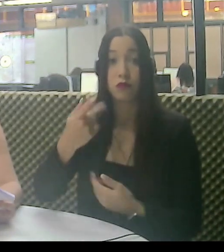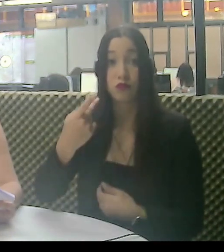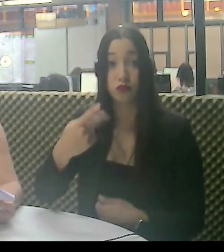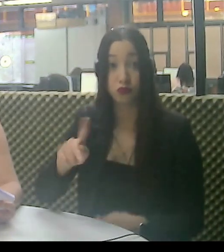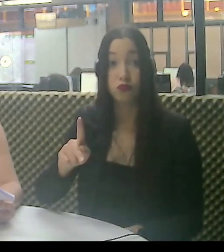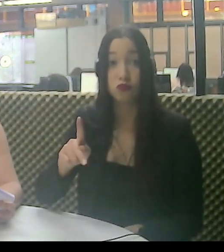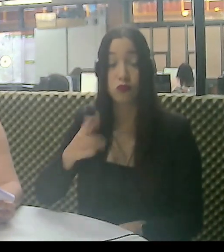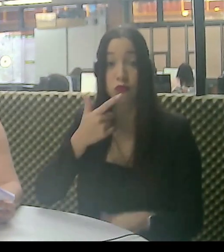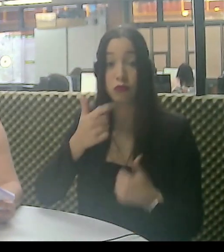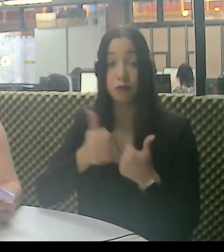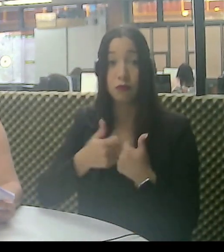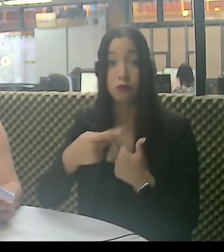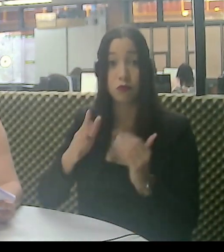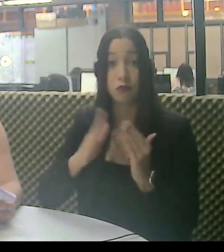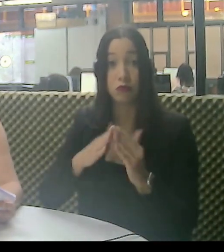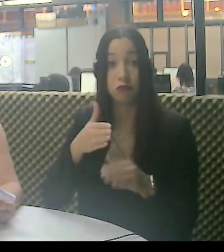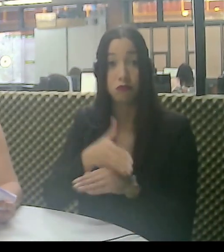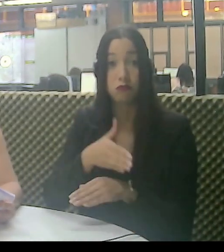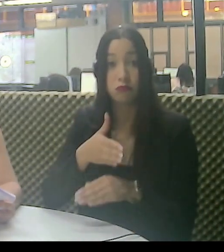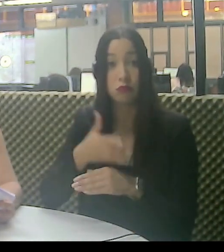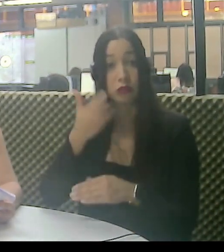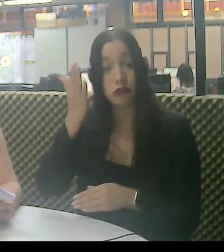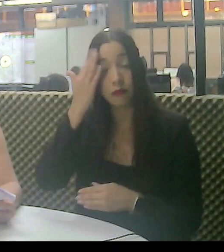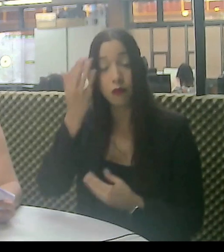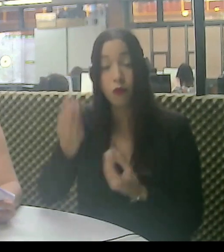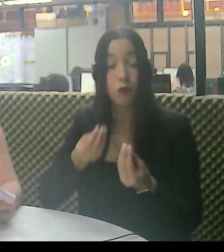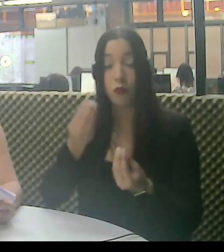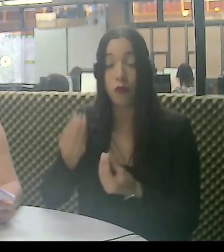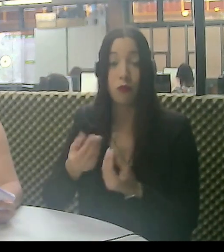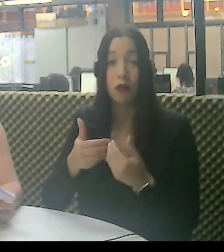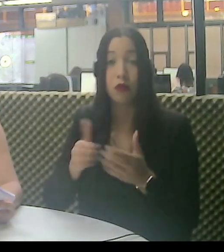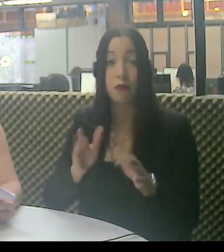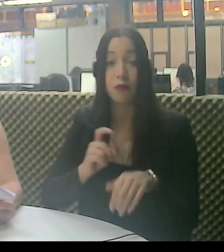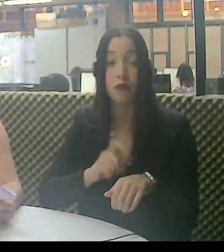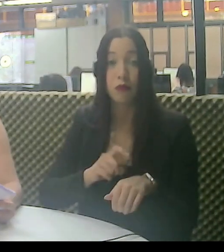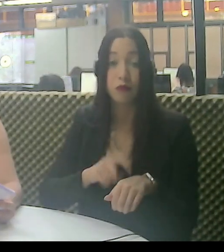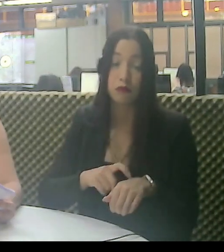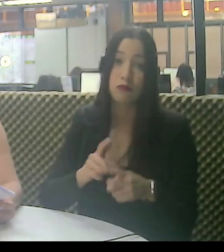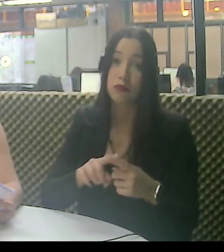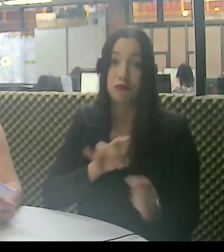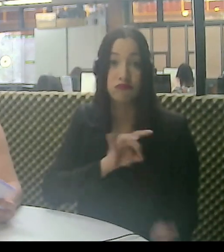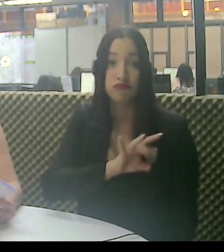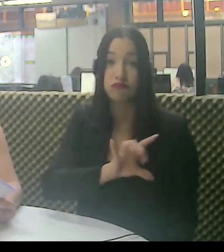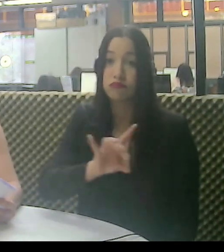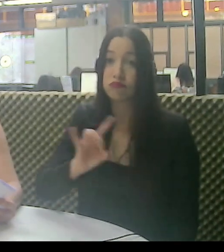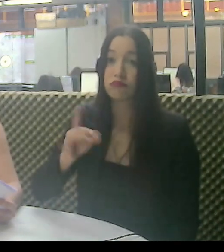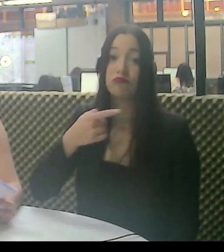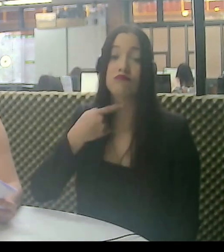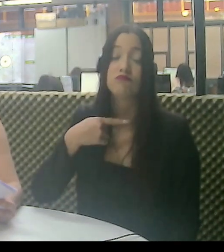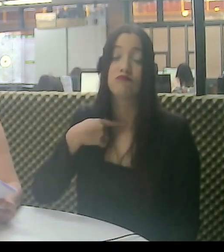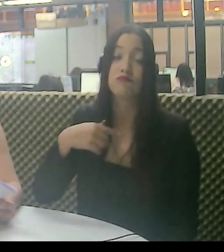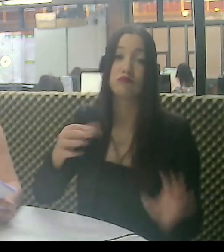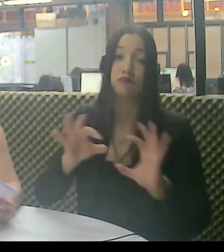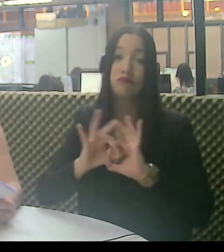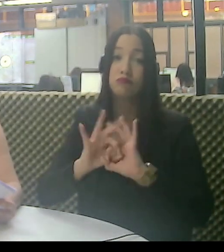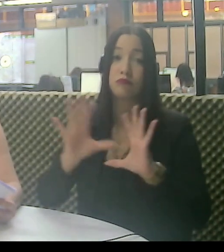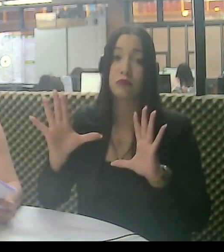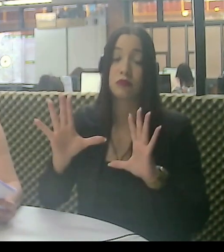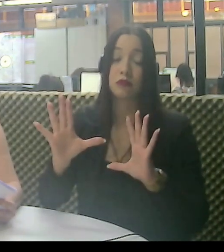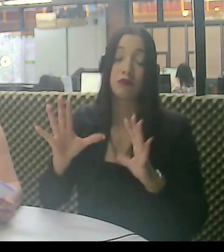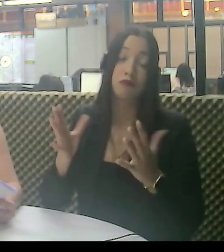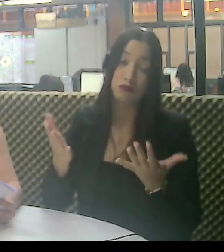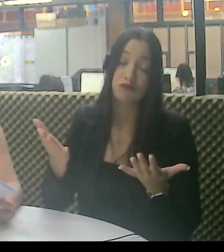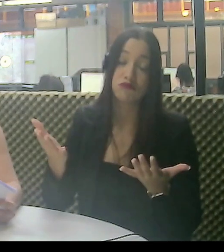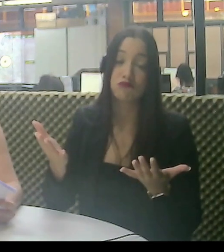sua região a unidade que você frequenta para saber como que vai ficar o horário porque cada um pode fazer de acordo né com a sua disponibilidade